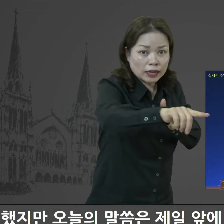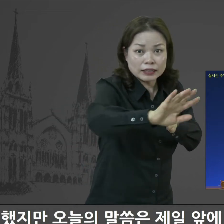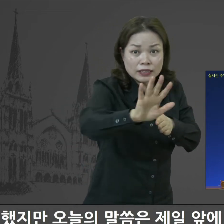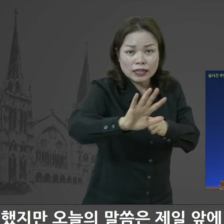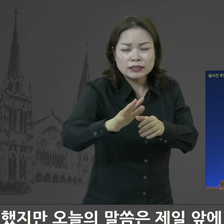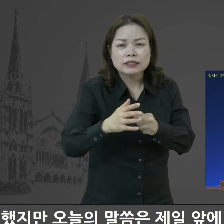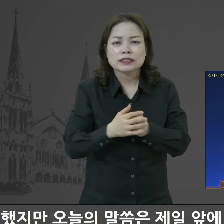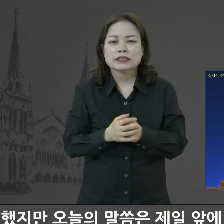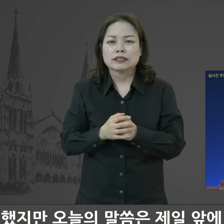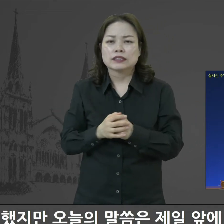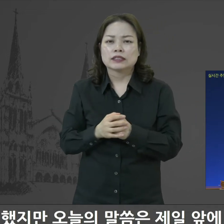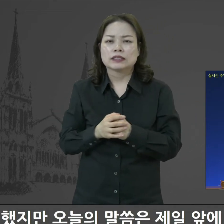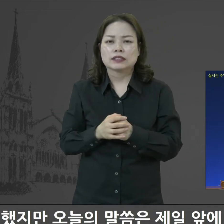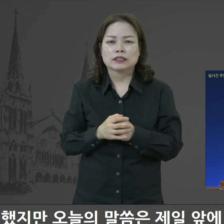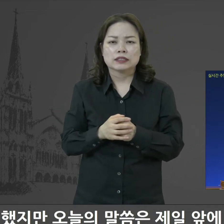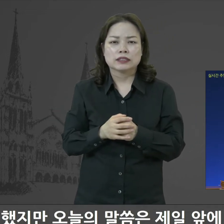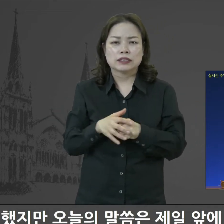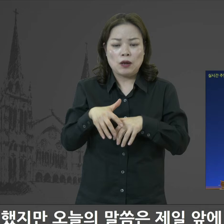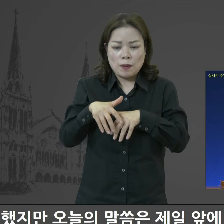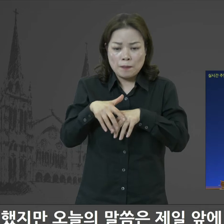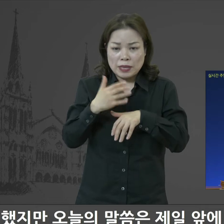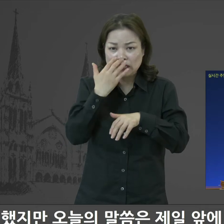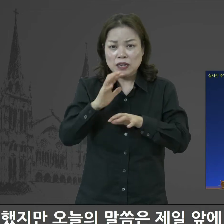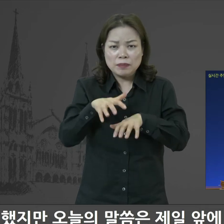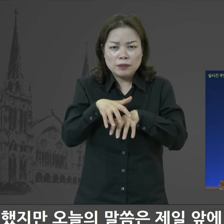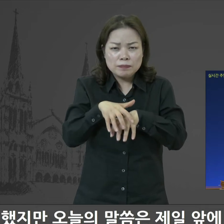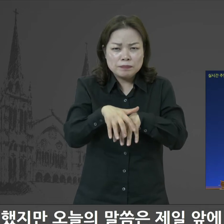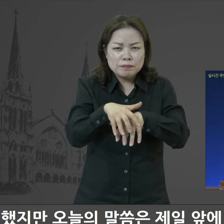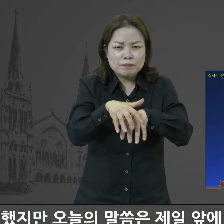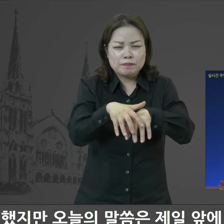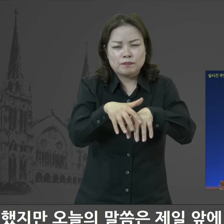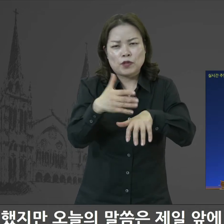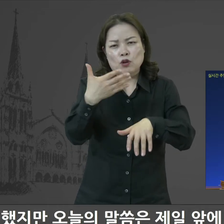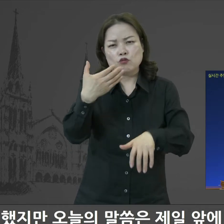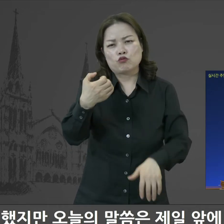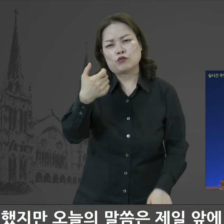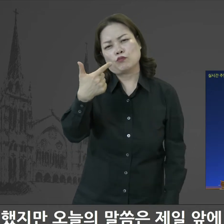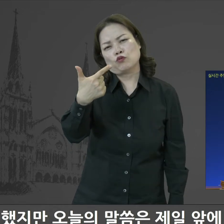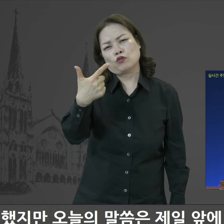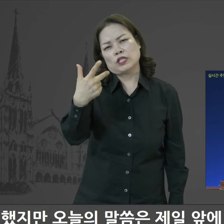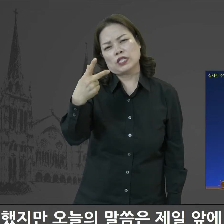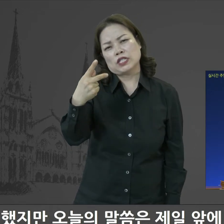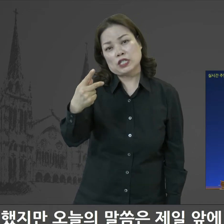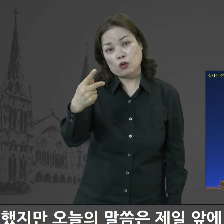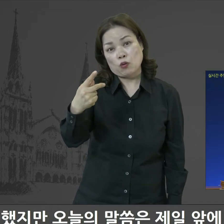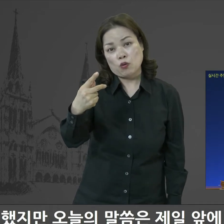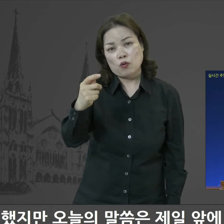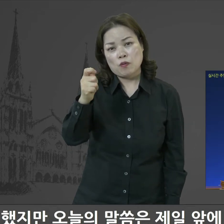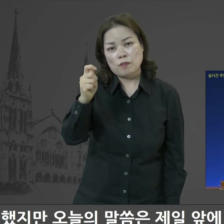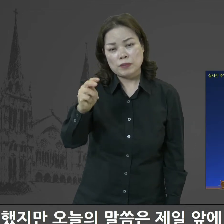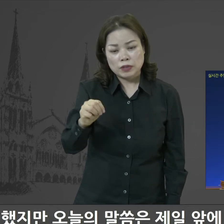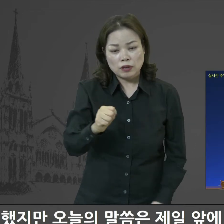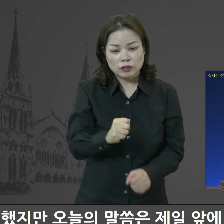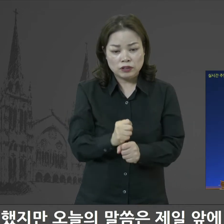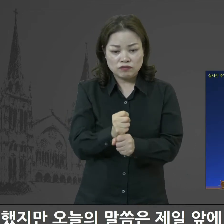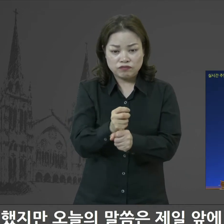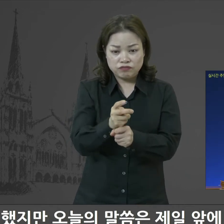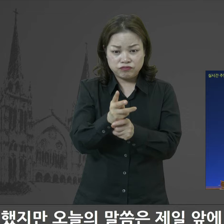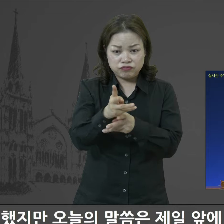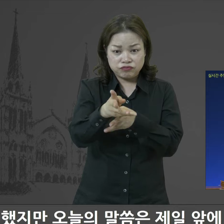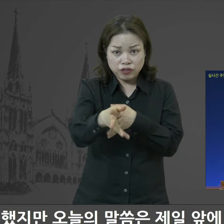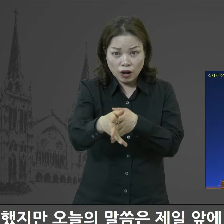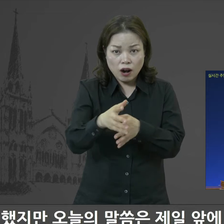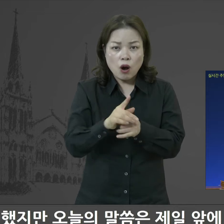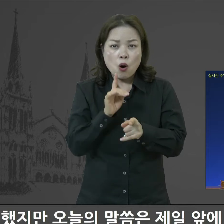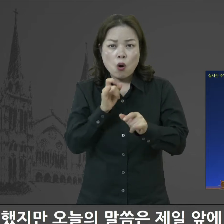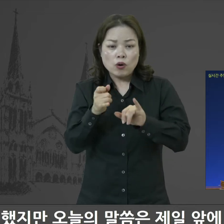대략 3일 정도 행군한 거리가 얼마였냐면 96km. 96km의 거리를 지금 언약궤가